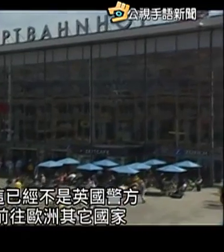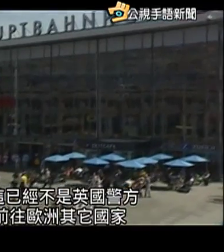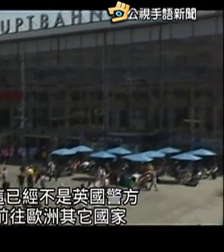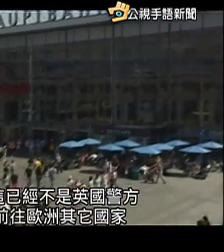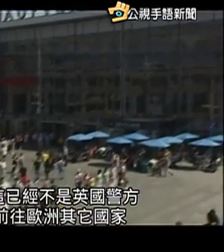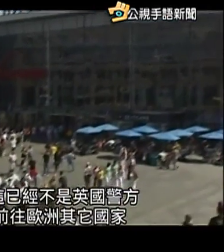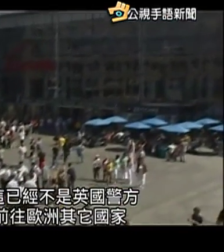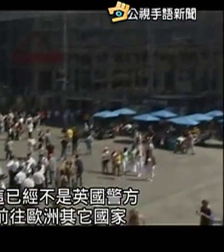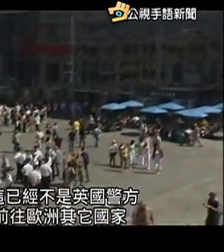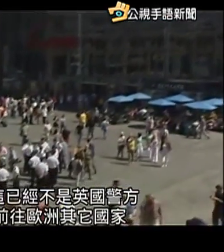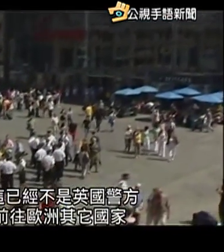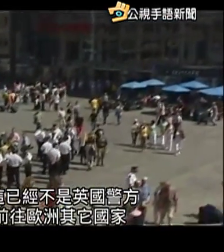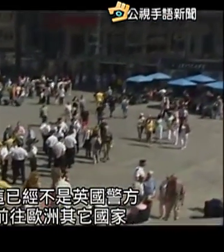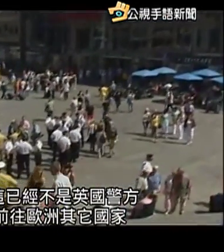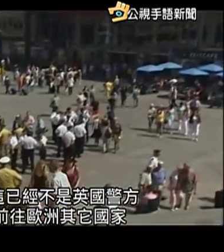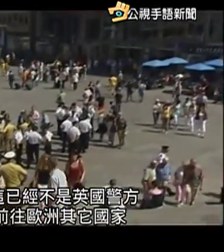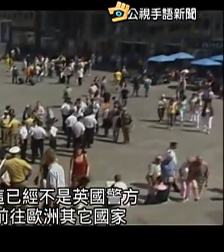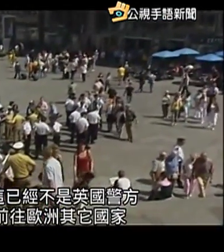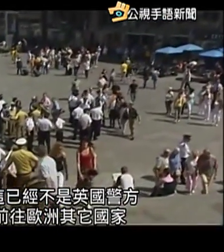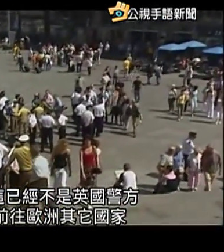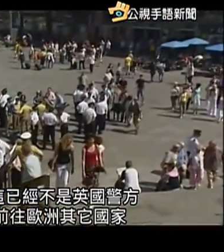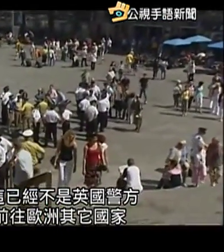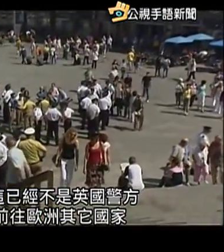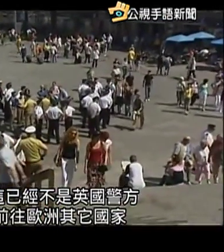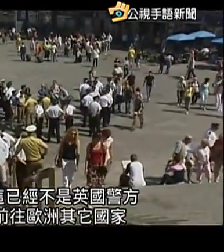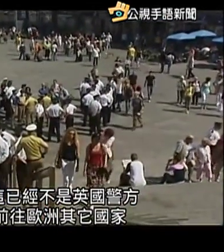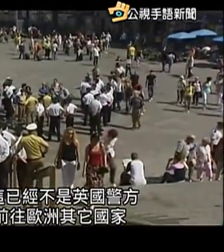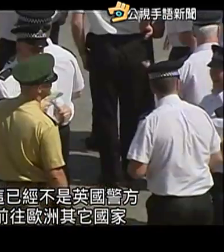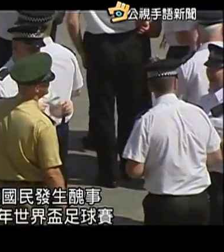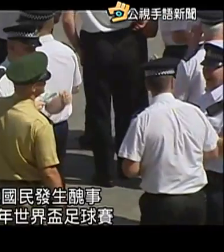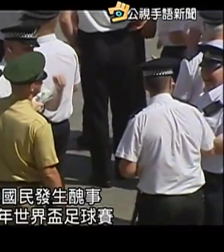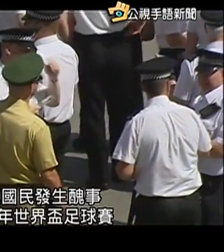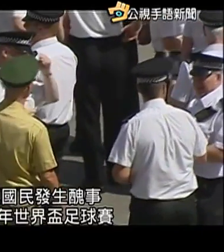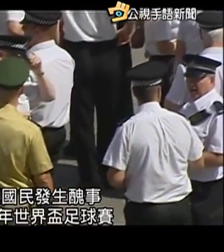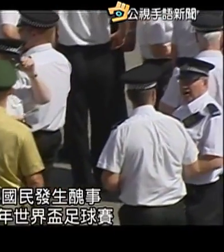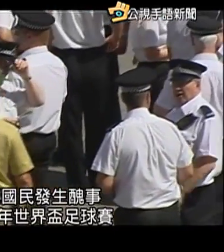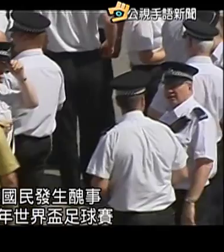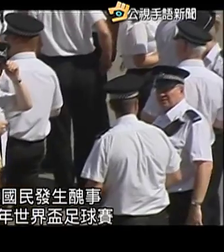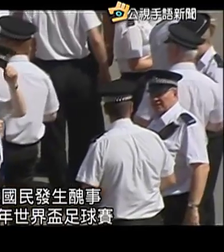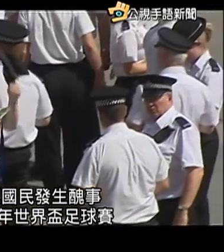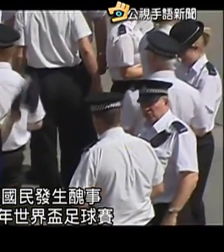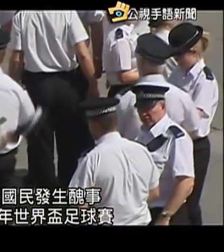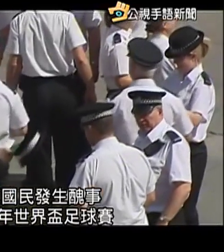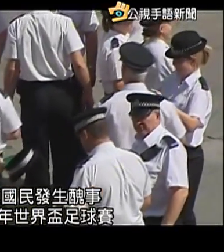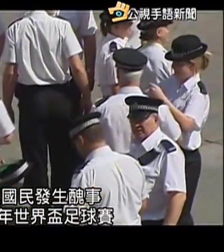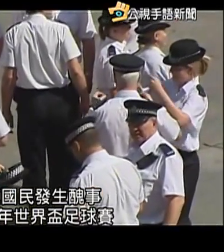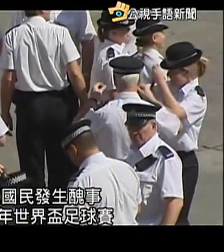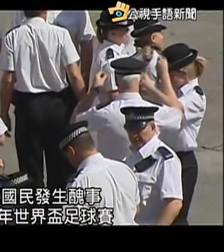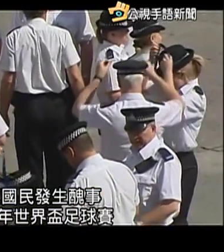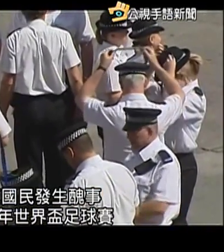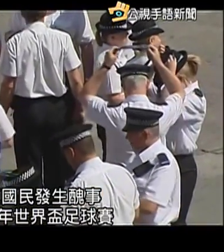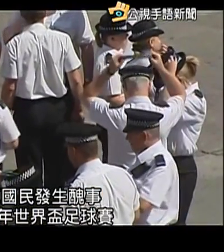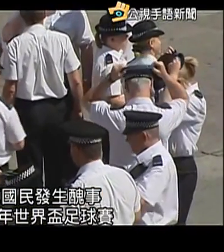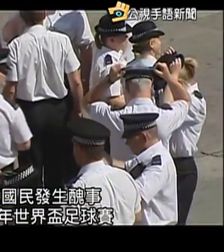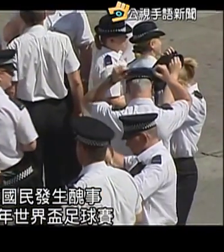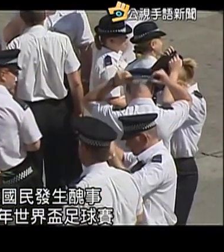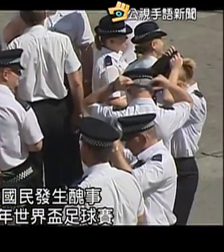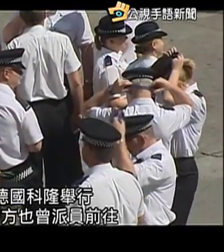是英国警方头一回前往欧洲其他国家防范国民发生丑事。2006年世界杯足球赛在德国科